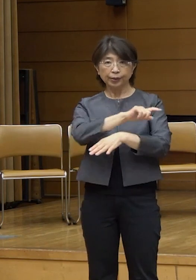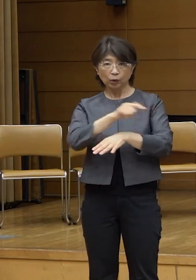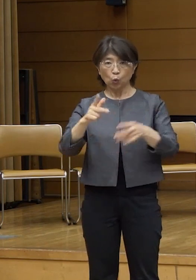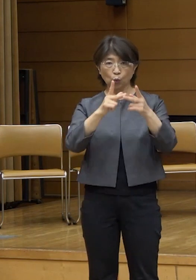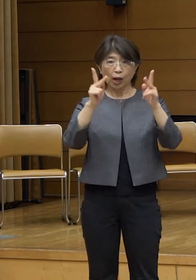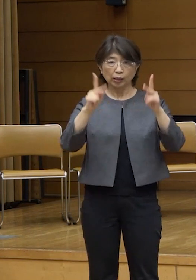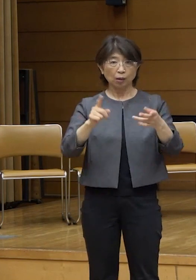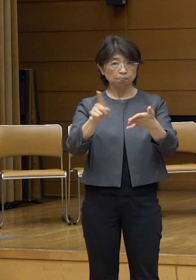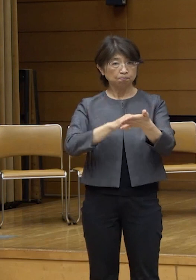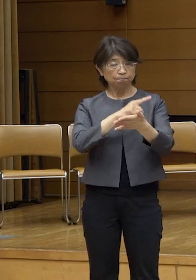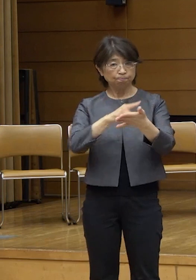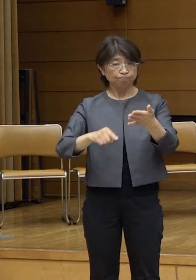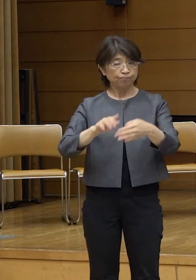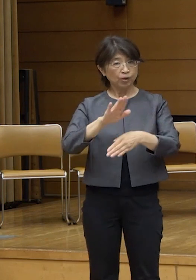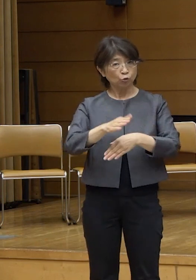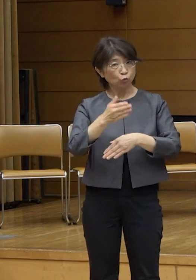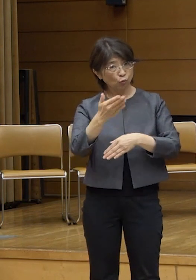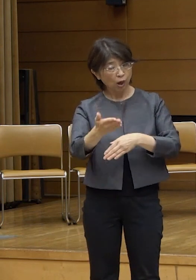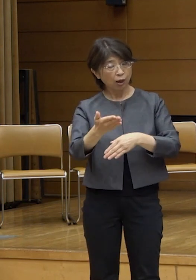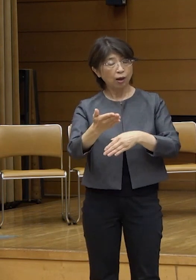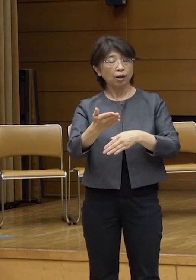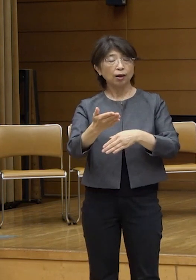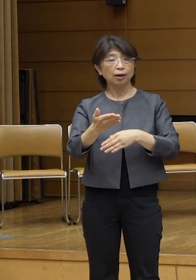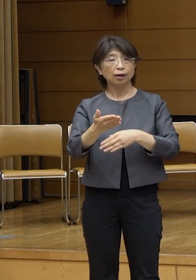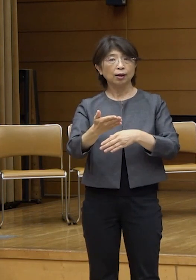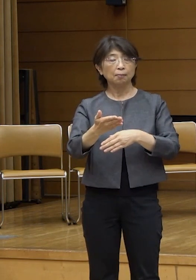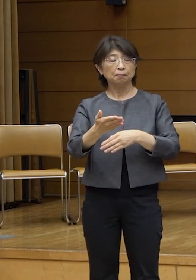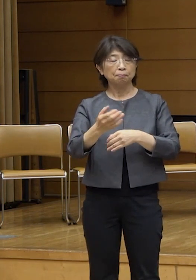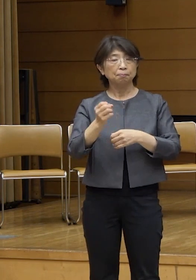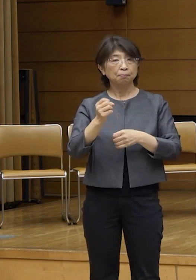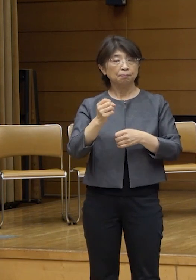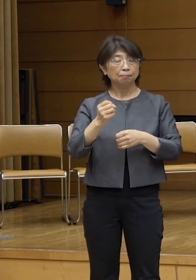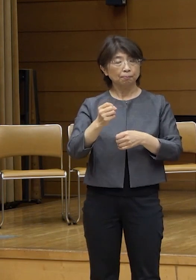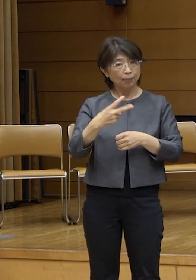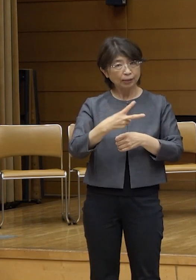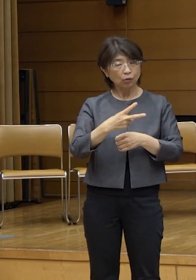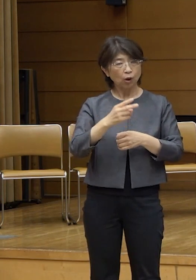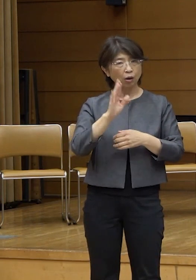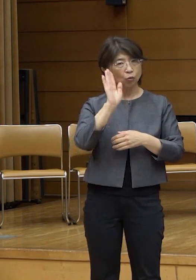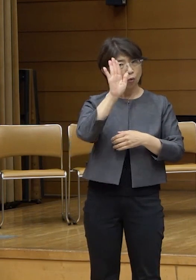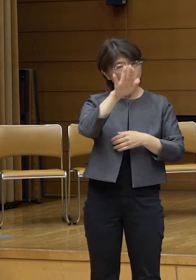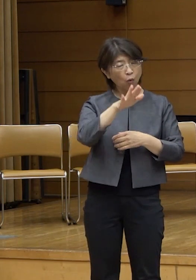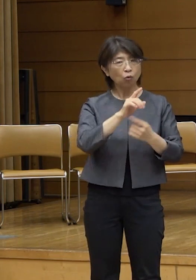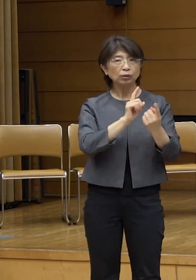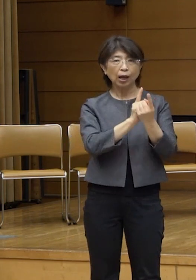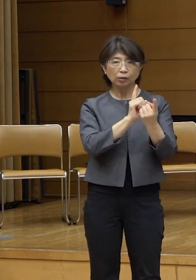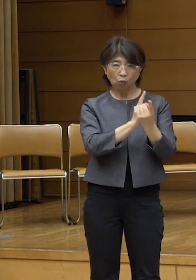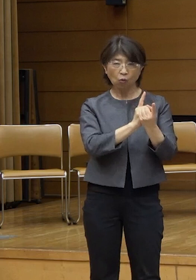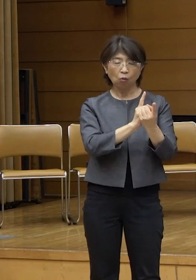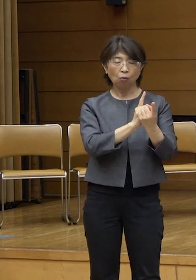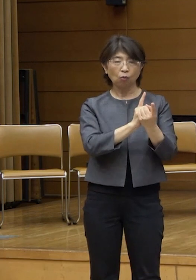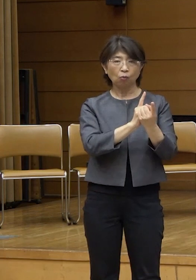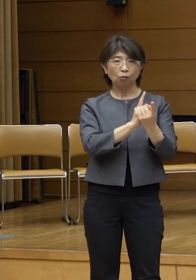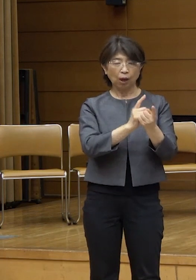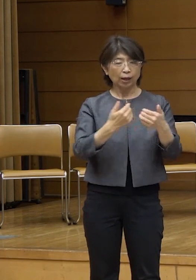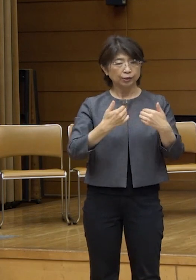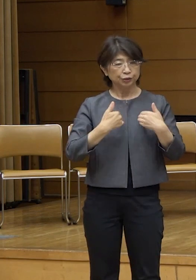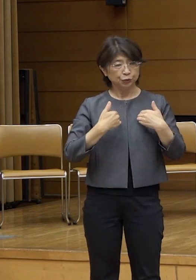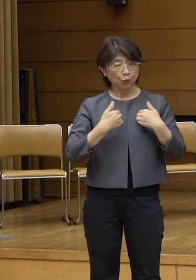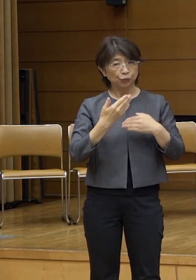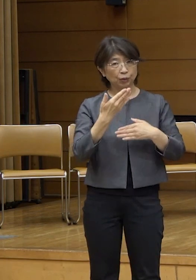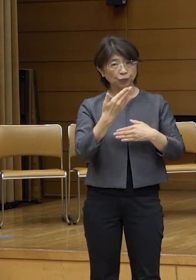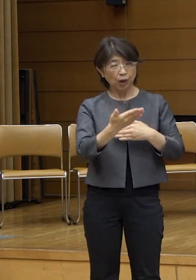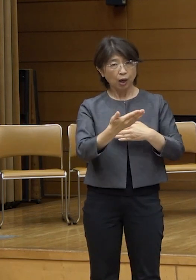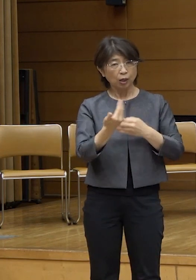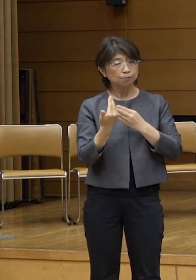改善されているということなのか、それともまた他にこう対応策を打たれたのかというところはい